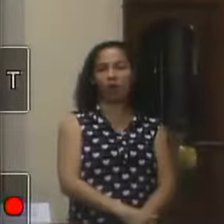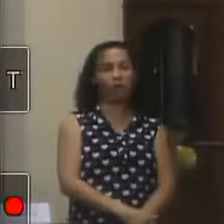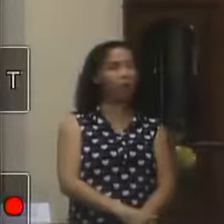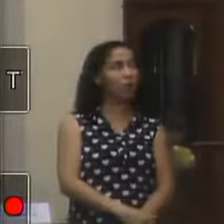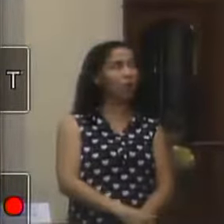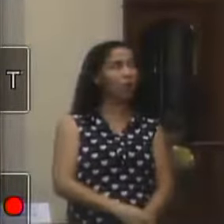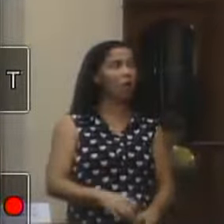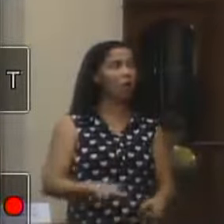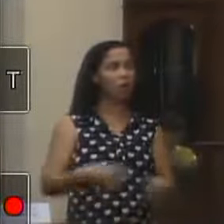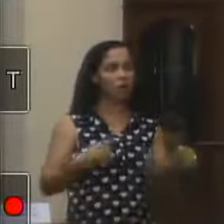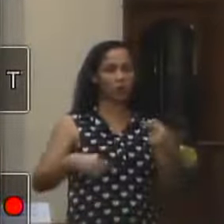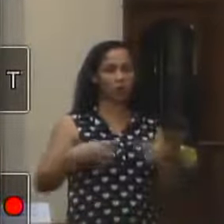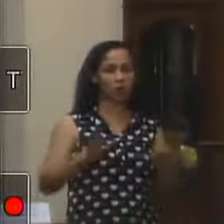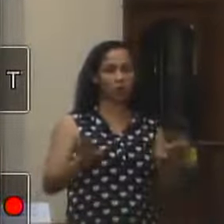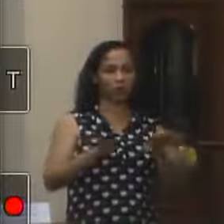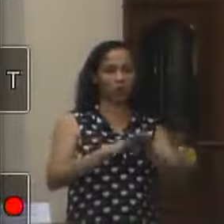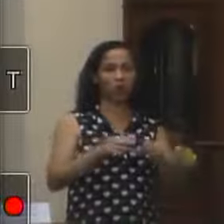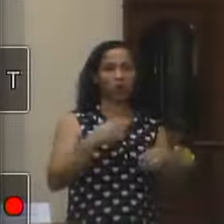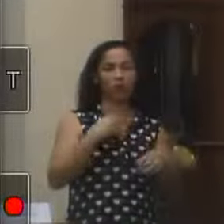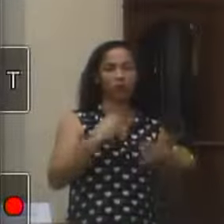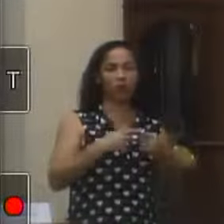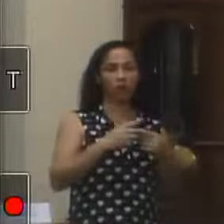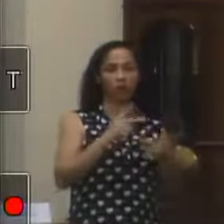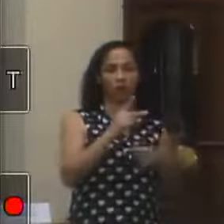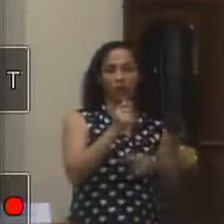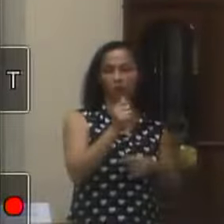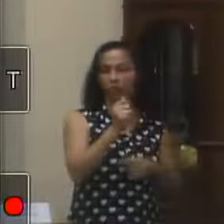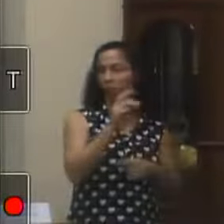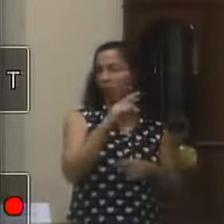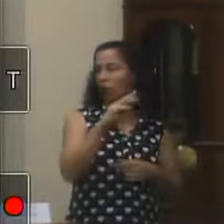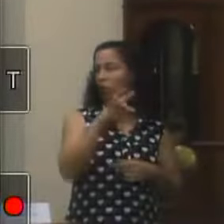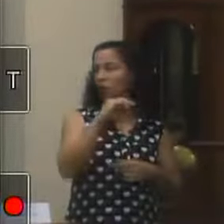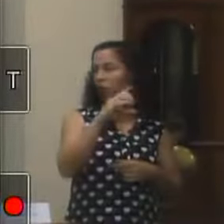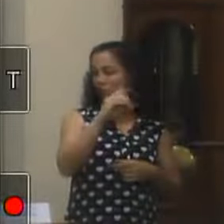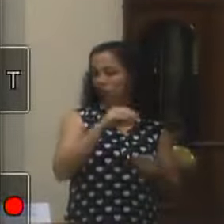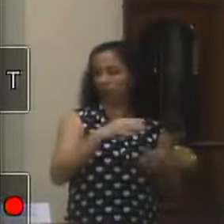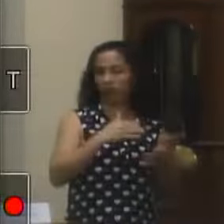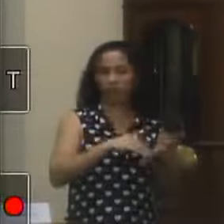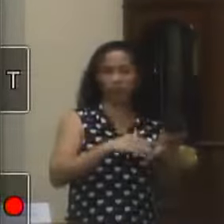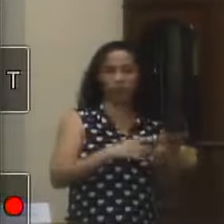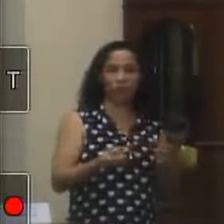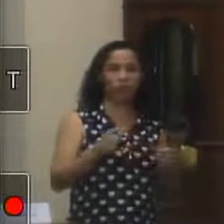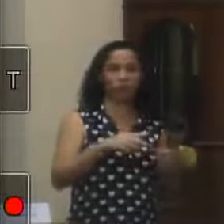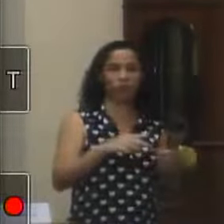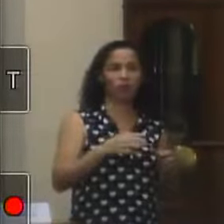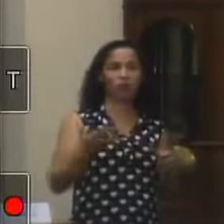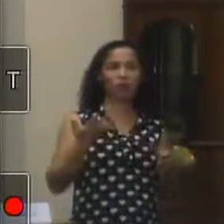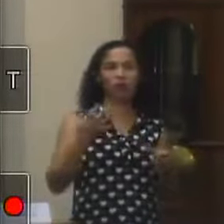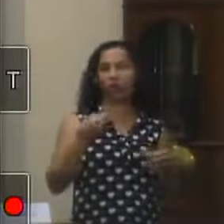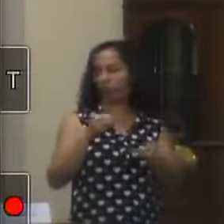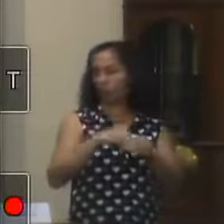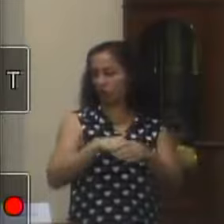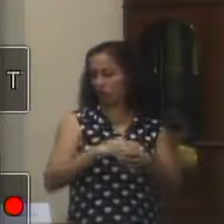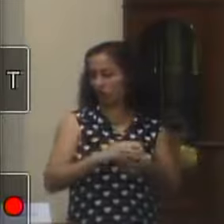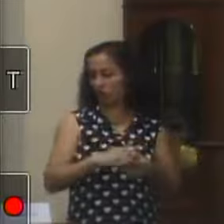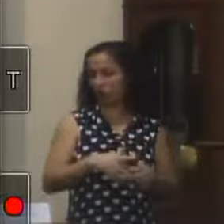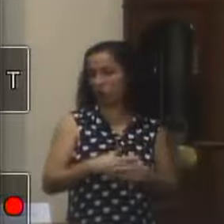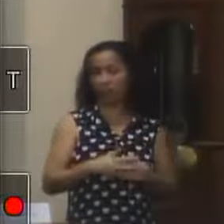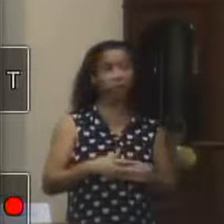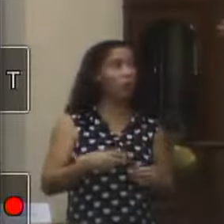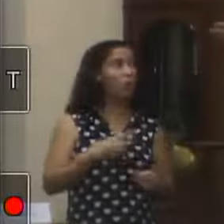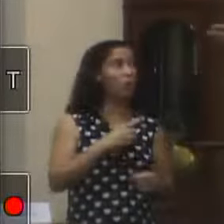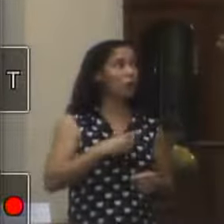de político... Fecha a janela de partido, é secretário que vem para ser candidato. Inclusive, o nosso deputado não